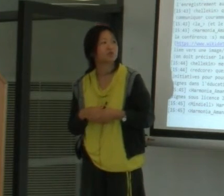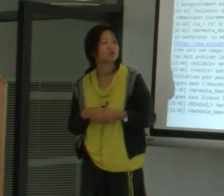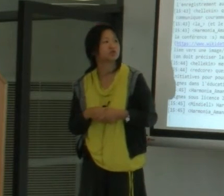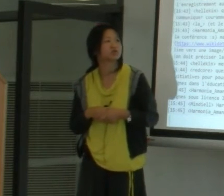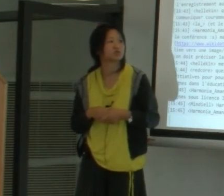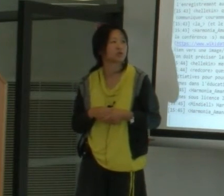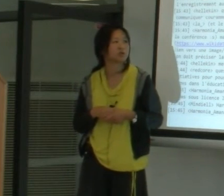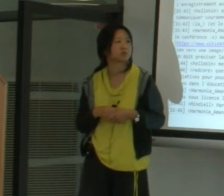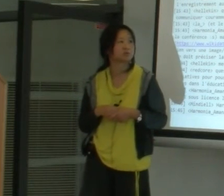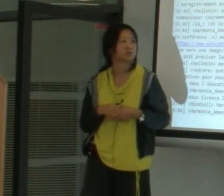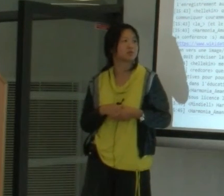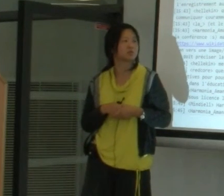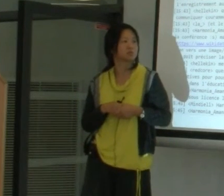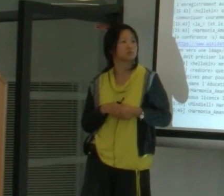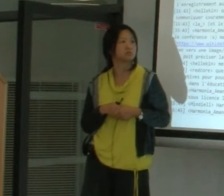Après, il y a beaucoup d'autres endroits.